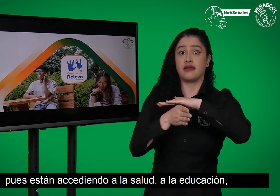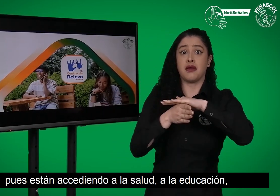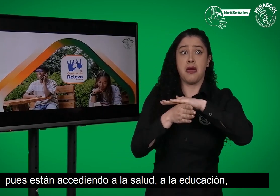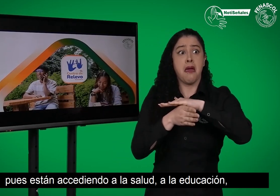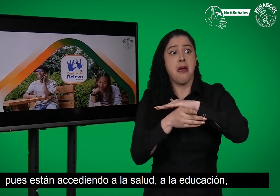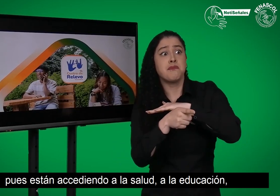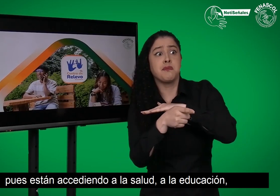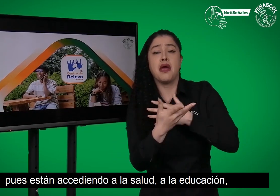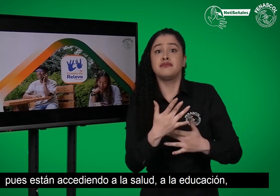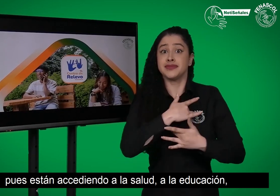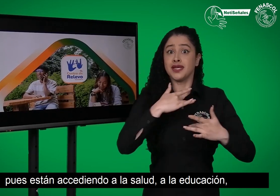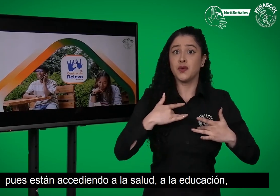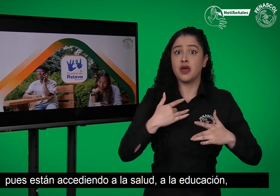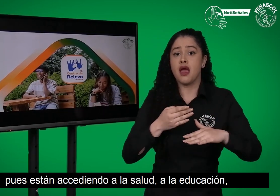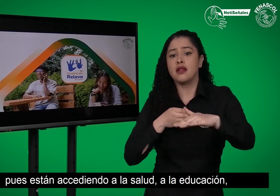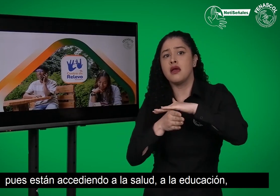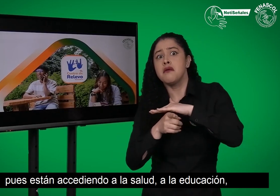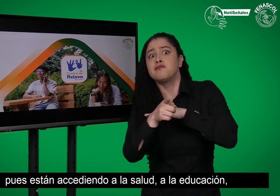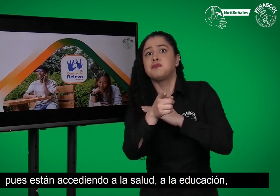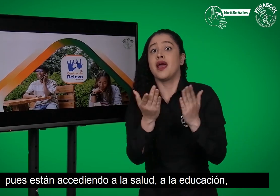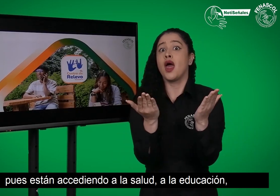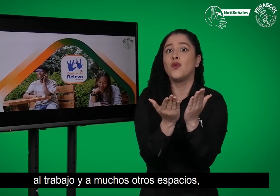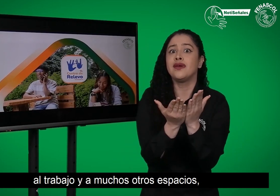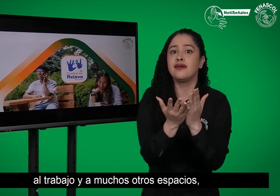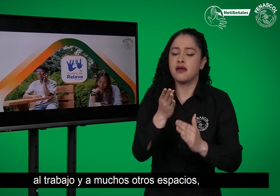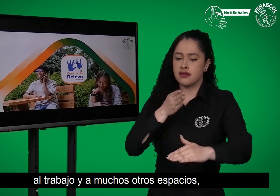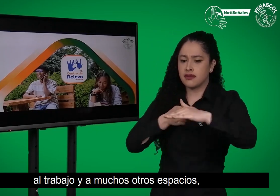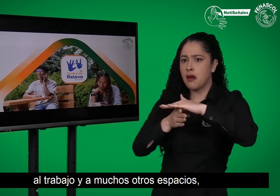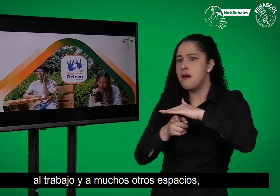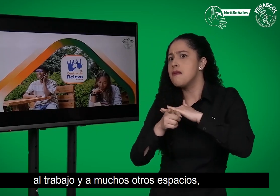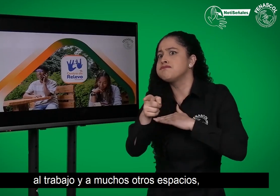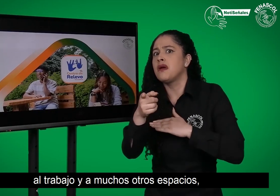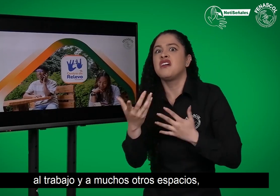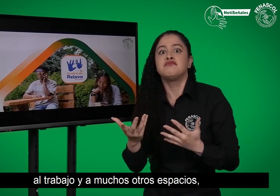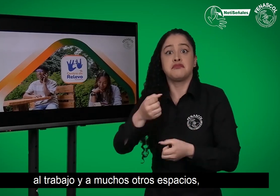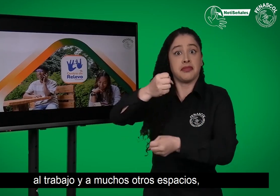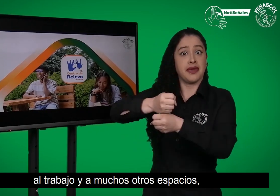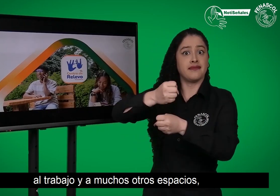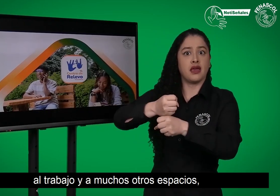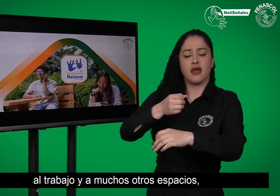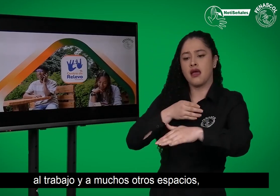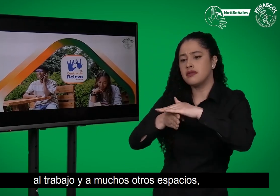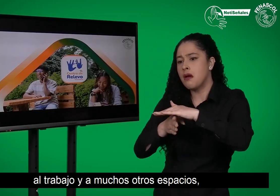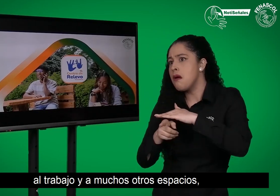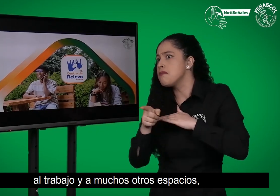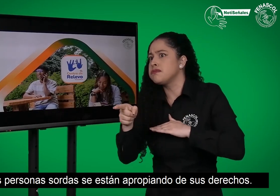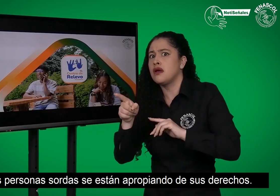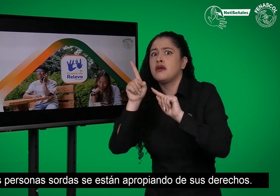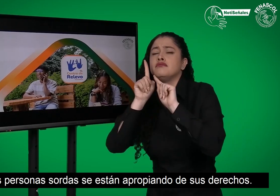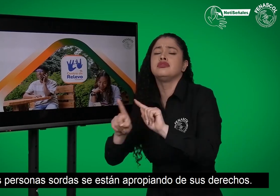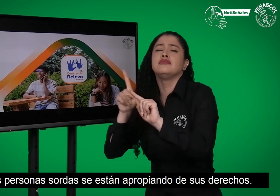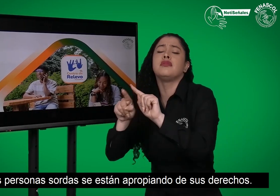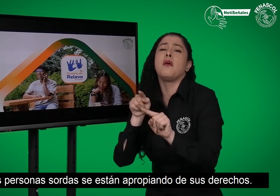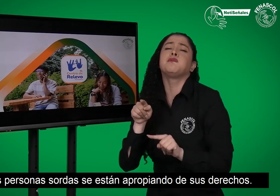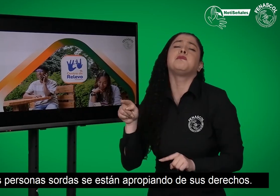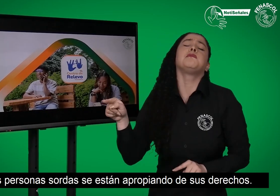están accediendo a la salud, a la educación, al trabajo y a muchos otros espacios. Las personas sordas se